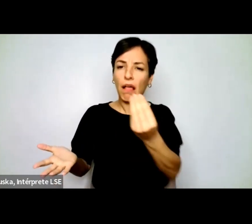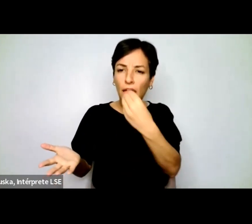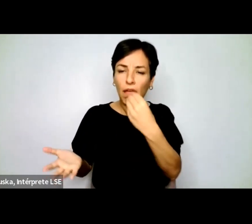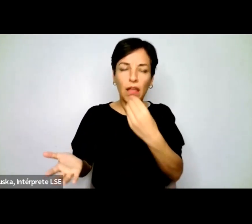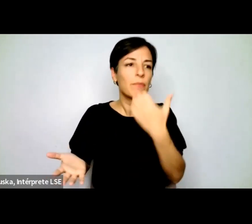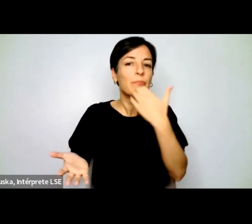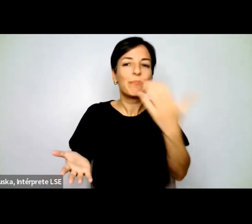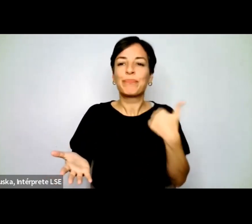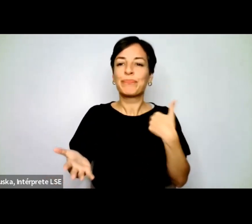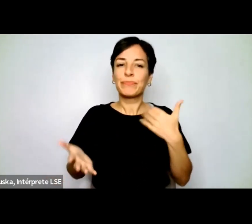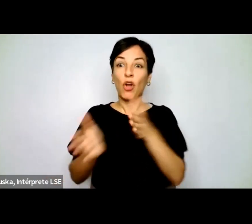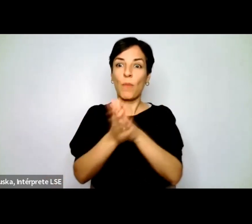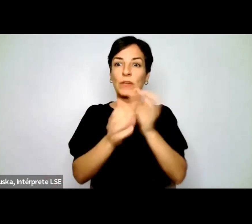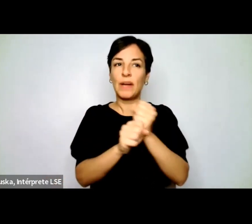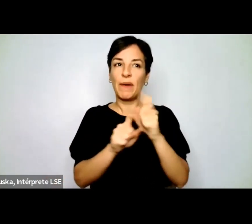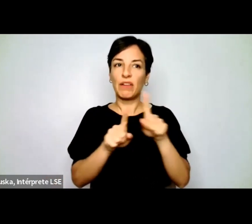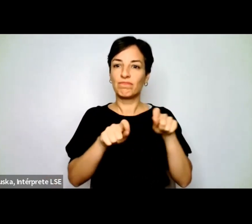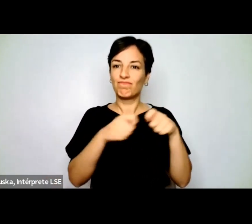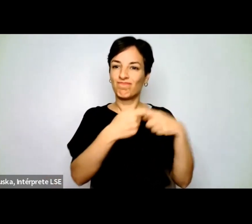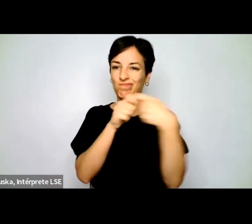malas relaciones con los compañeros,